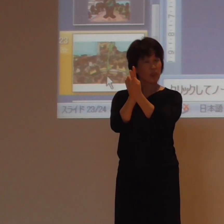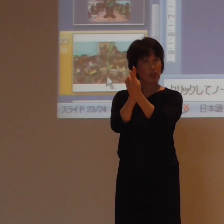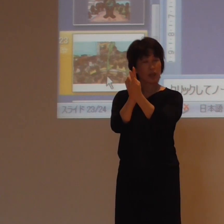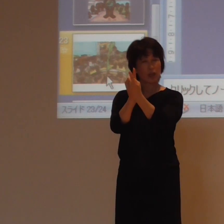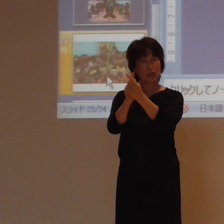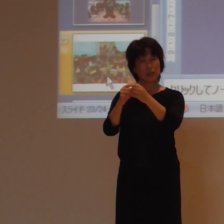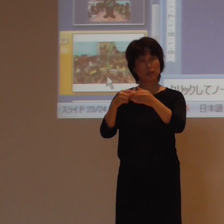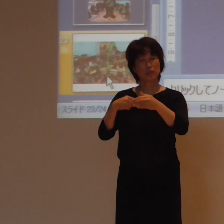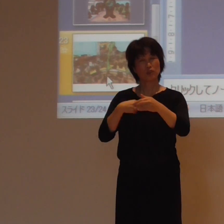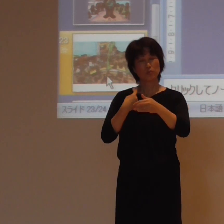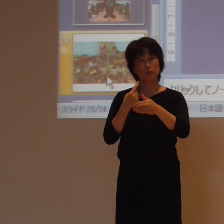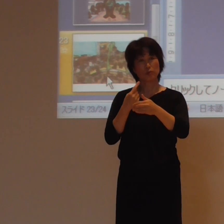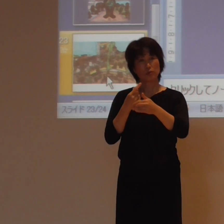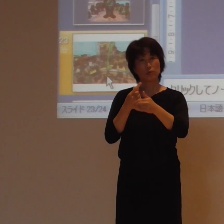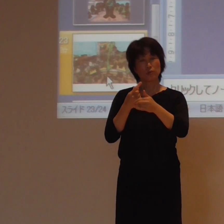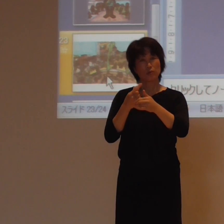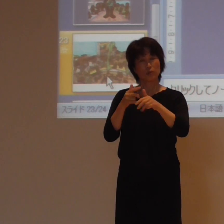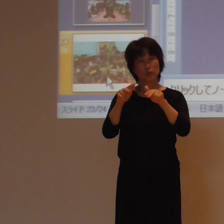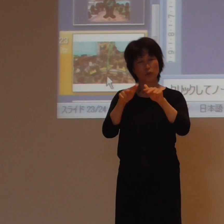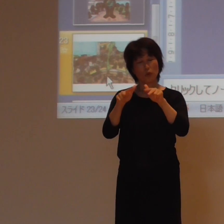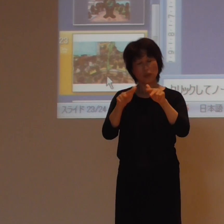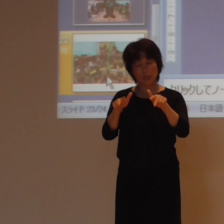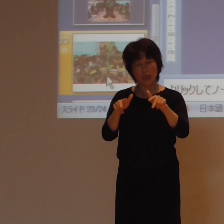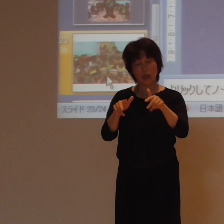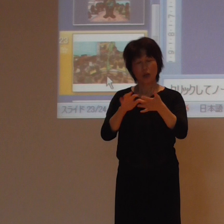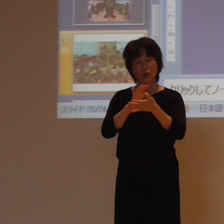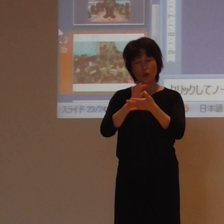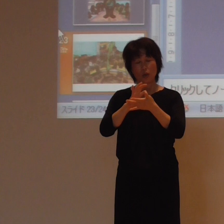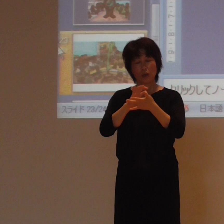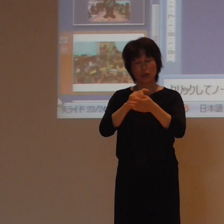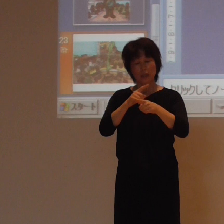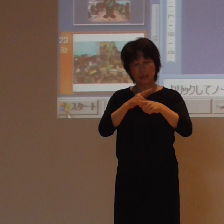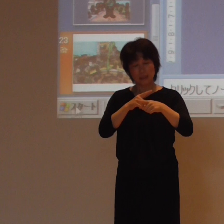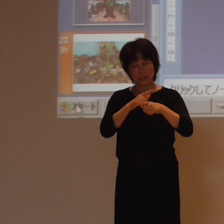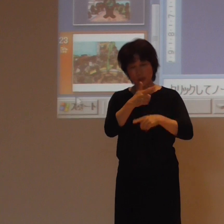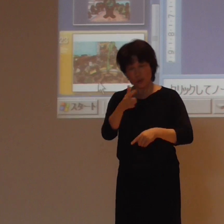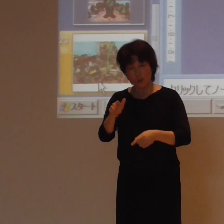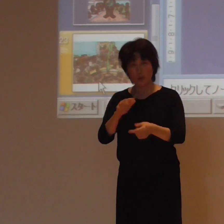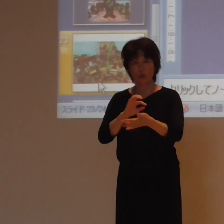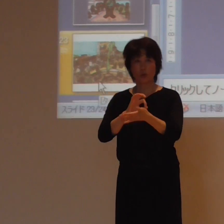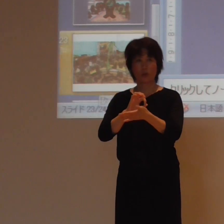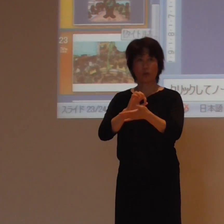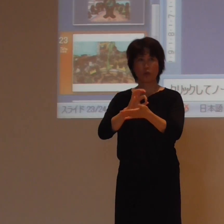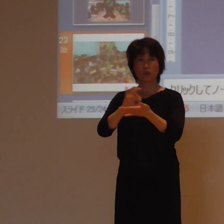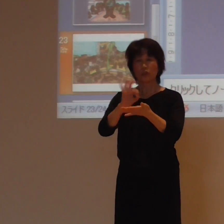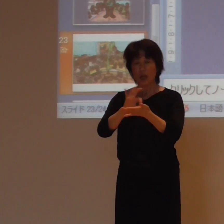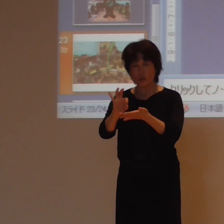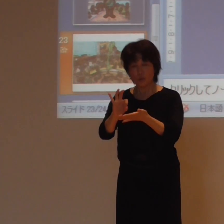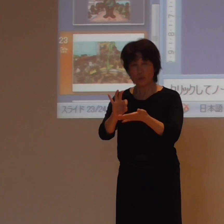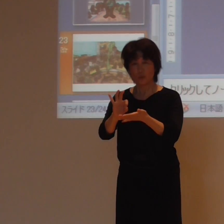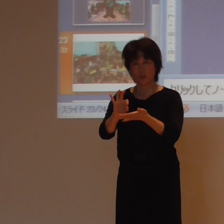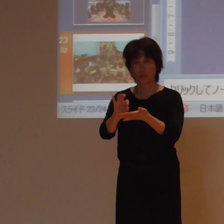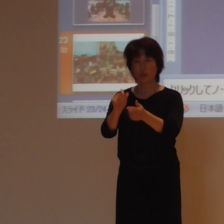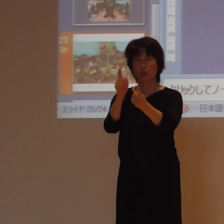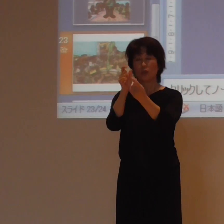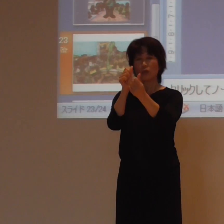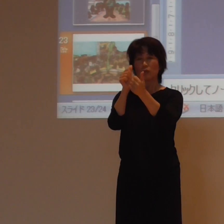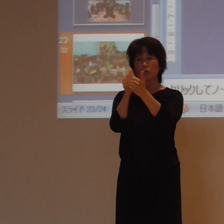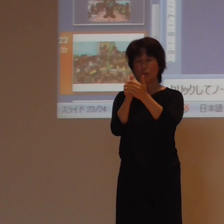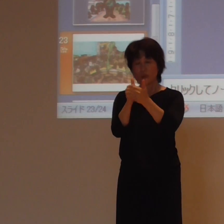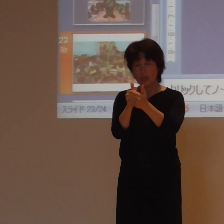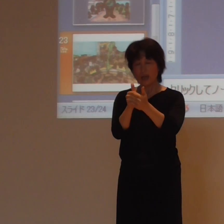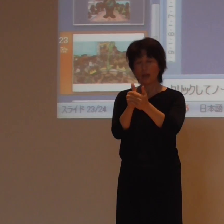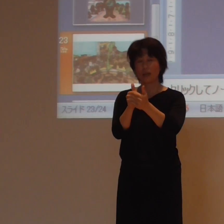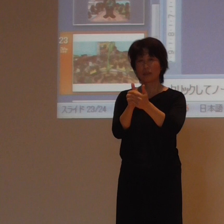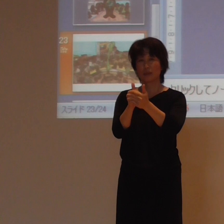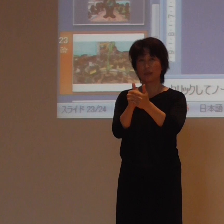ましょう。行政の方もいらっしゃいます。私は相談があればあるほどこの条約は生き